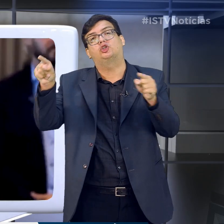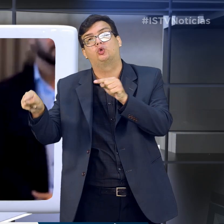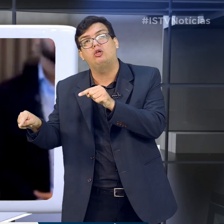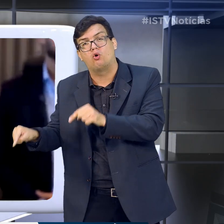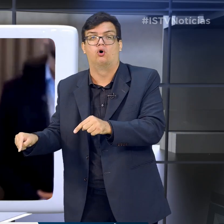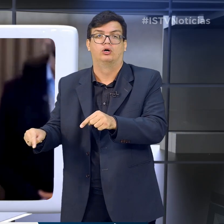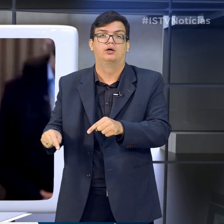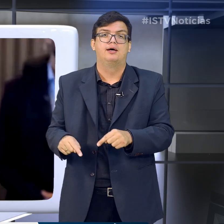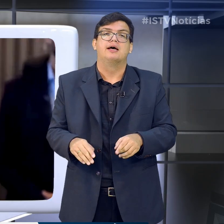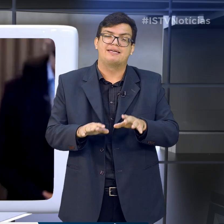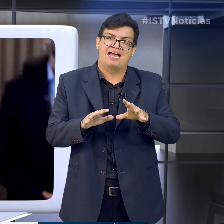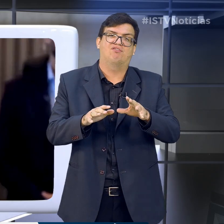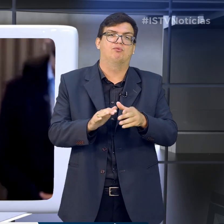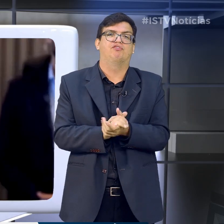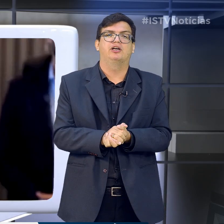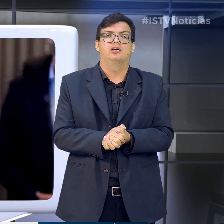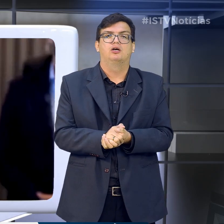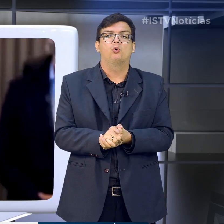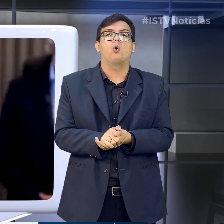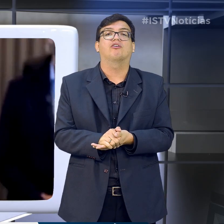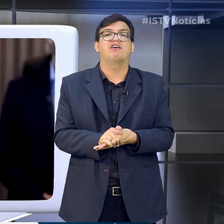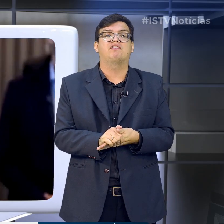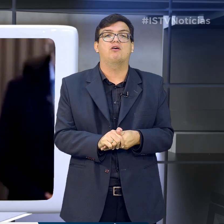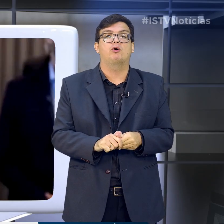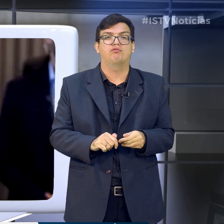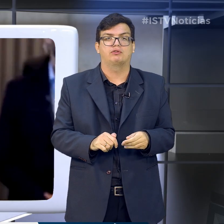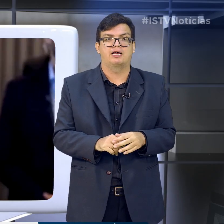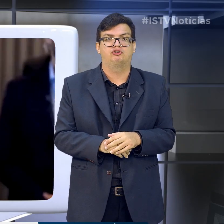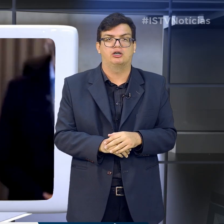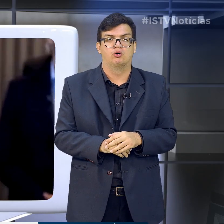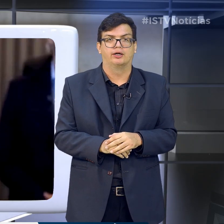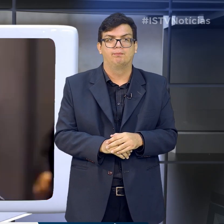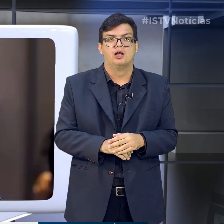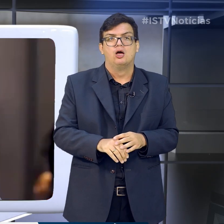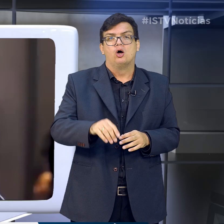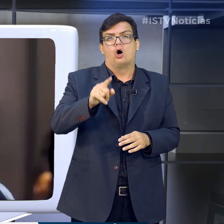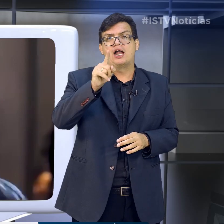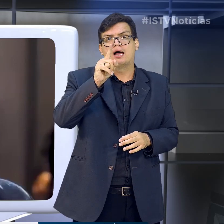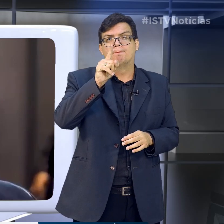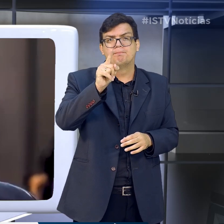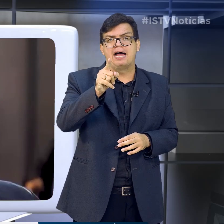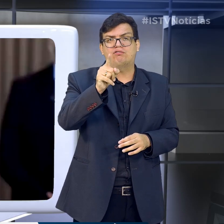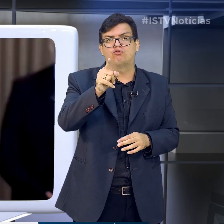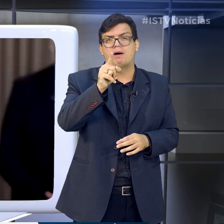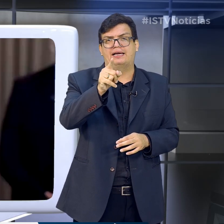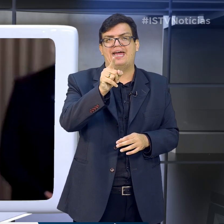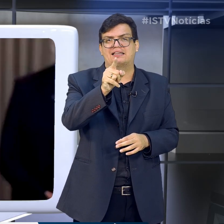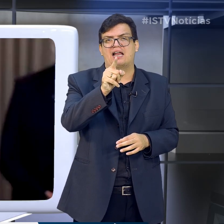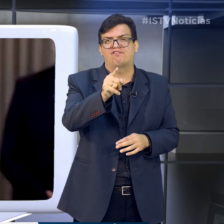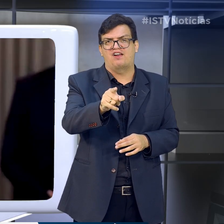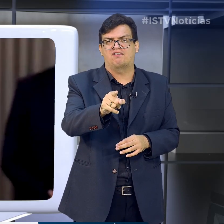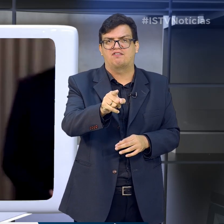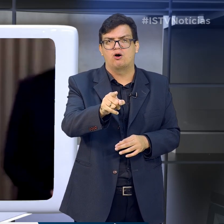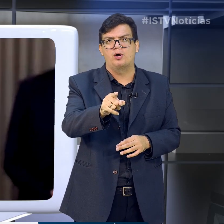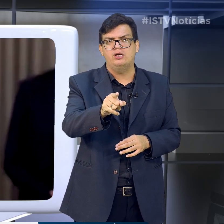junho e aí vamos ver qual que vai ser o resultado de agora olha mais uma queda na inflação hein